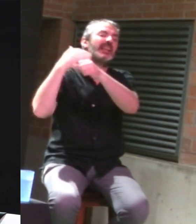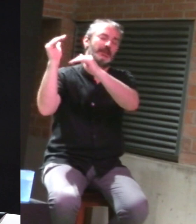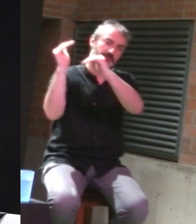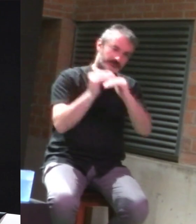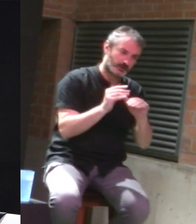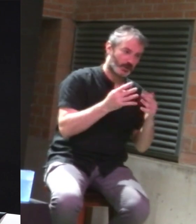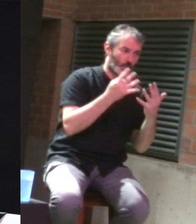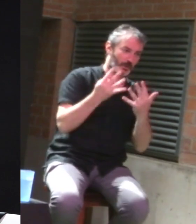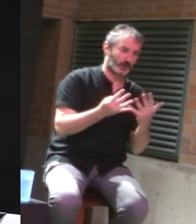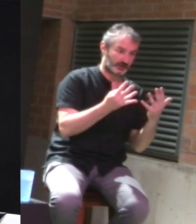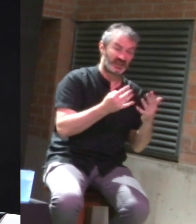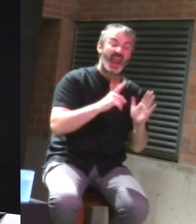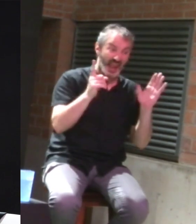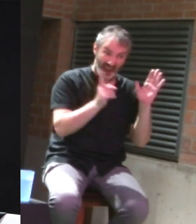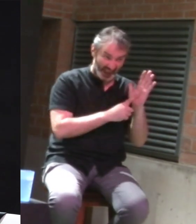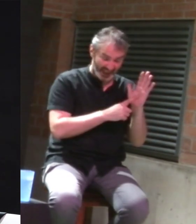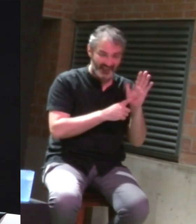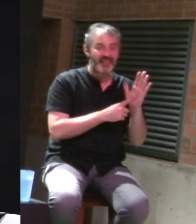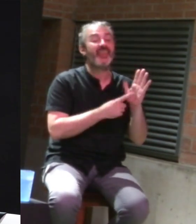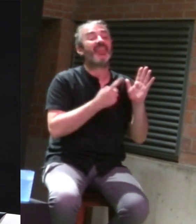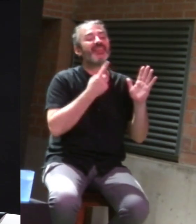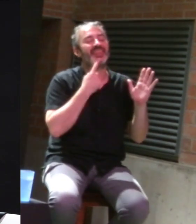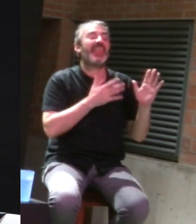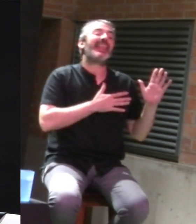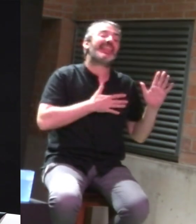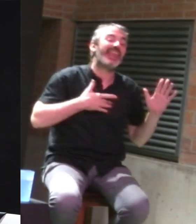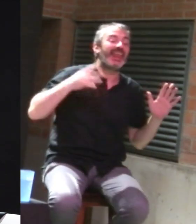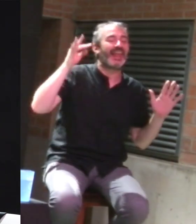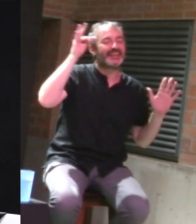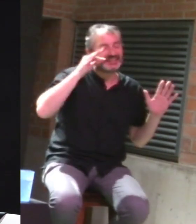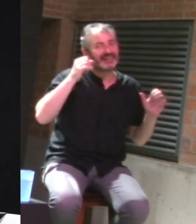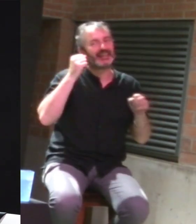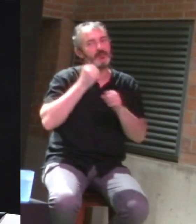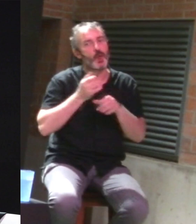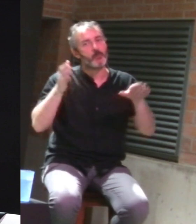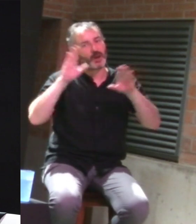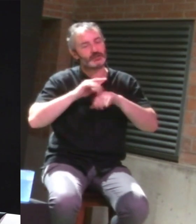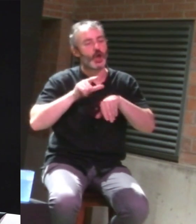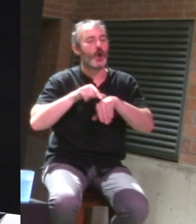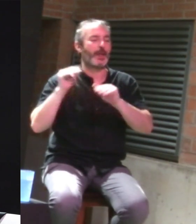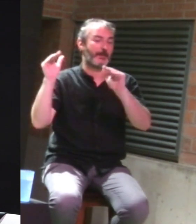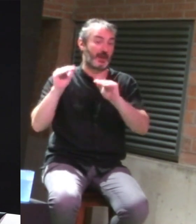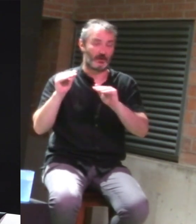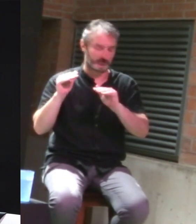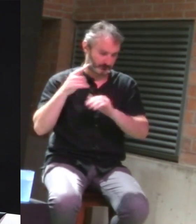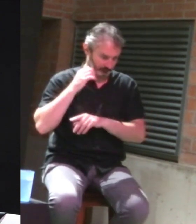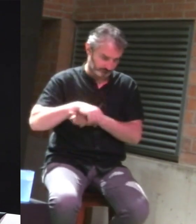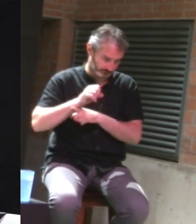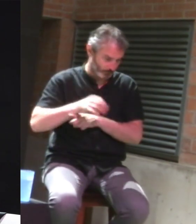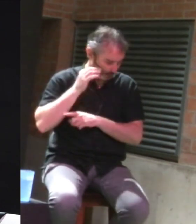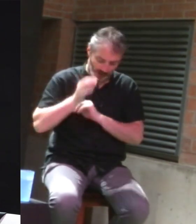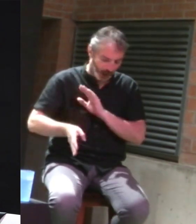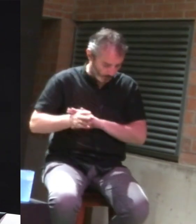de l'any 12, que prohibia i que intentaria anar prohibint el treball nocturn de les dones, això no s'aplicava. Les